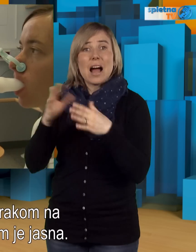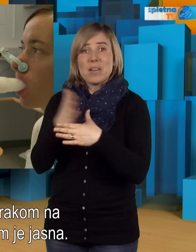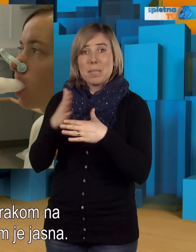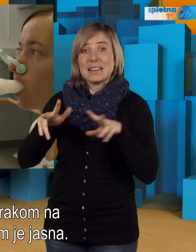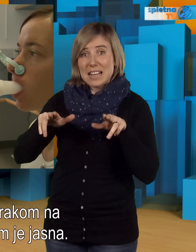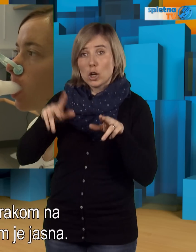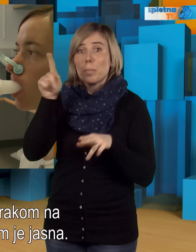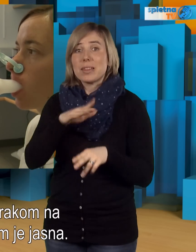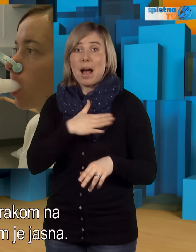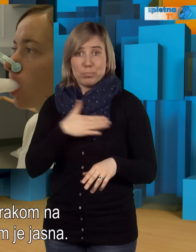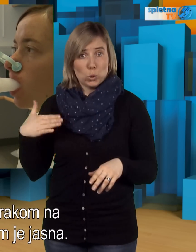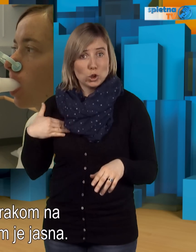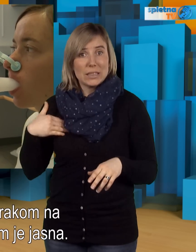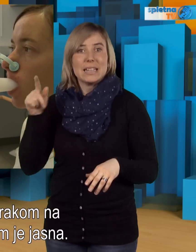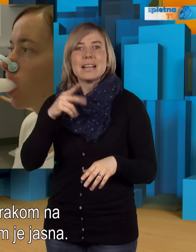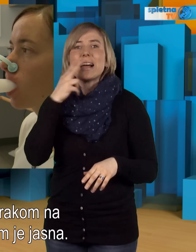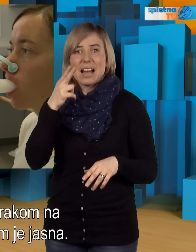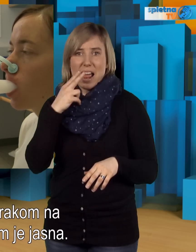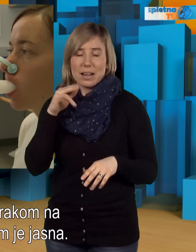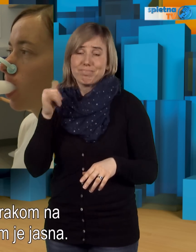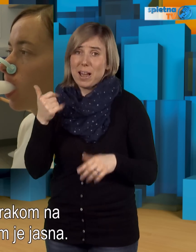Povezava med rakom na pljučih in kajenjem je jasna.